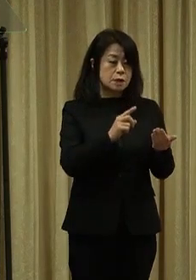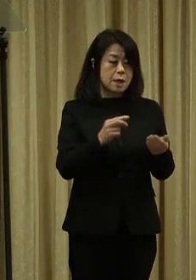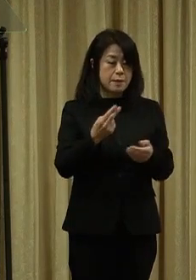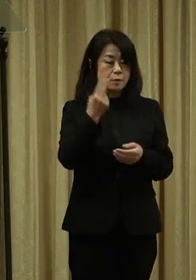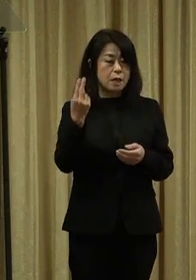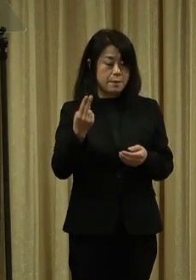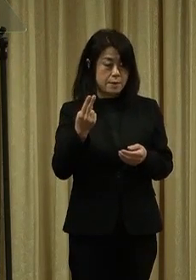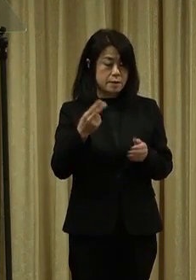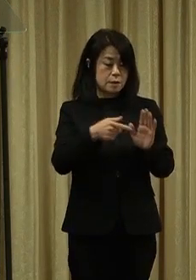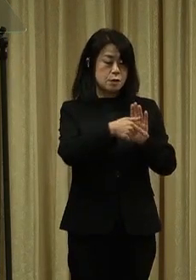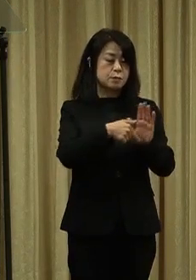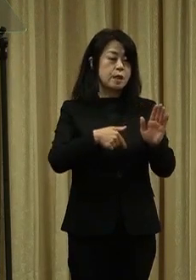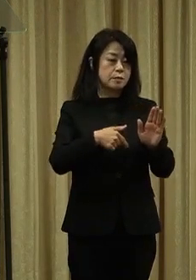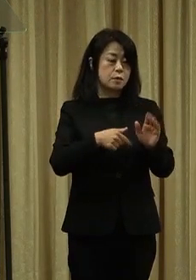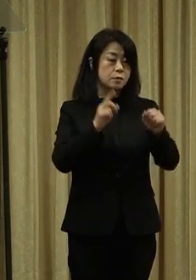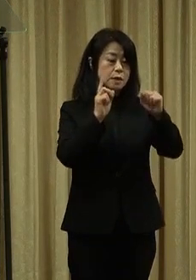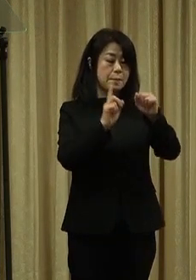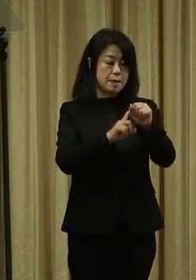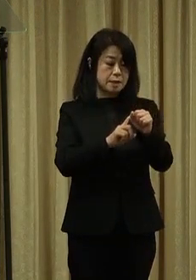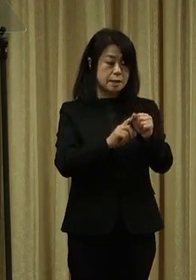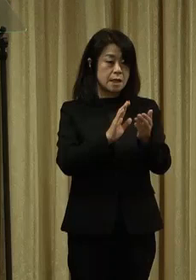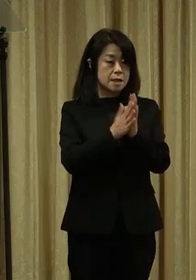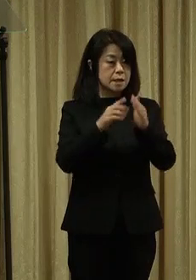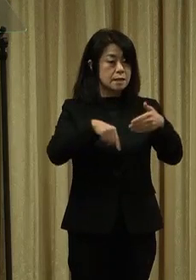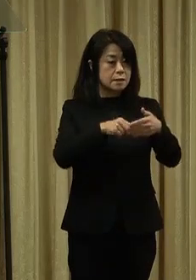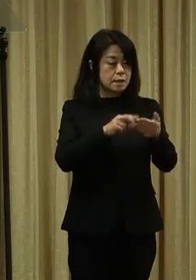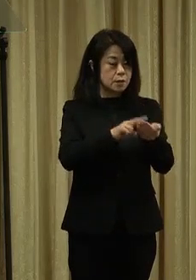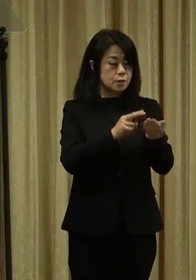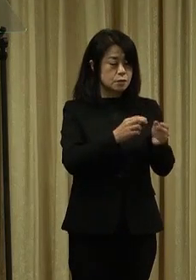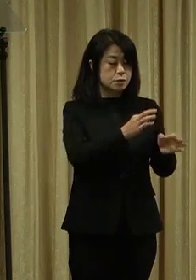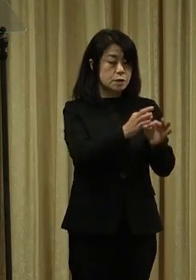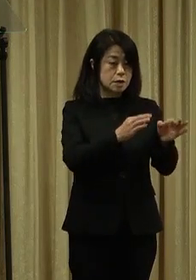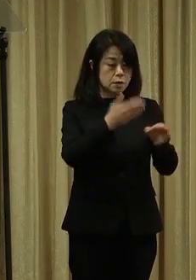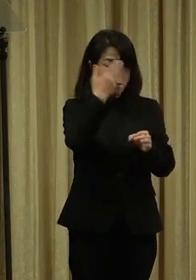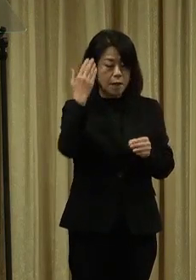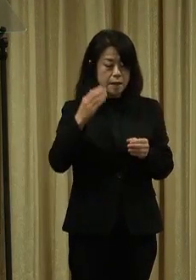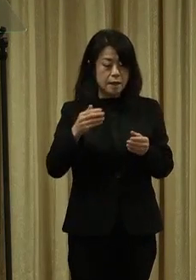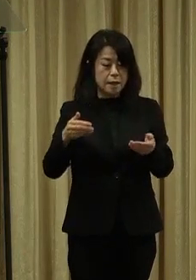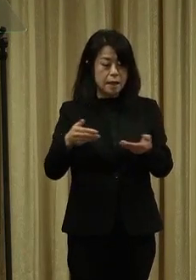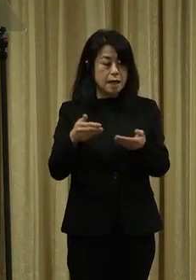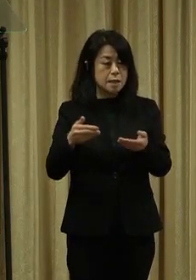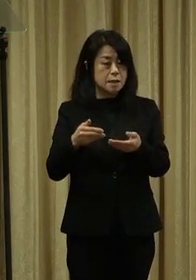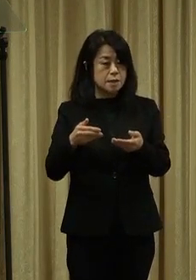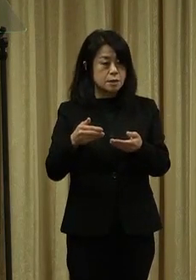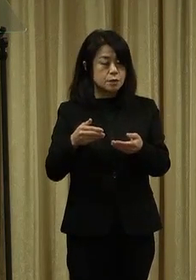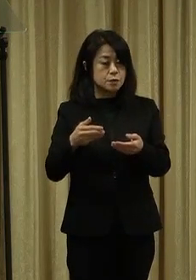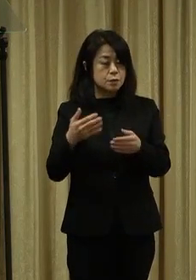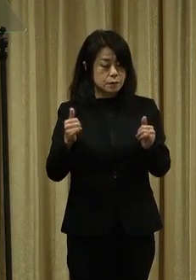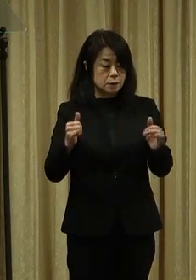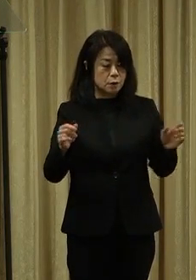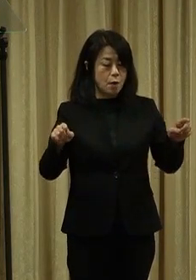ディング構築に向け新たに県内寿司店と若手職人のマッチング支援などの